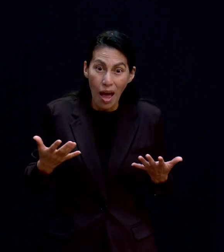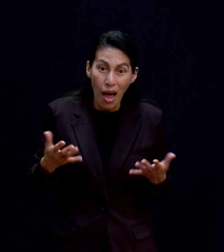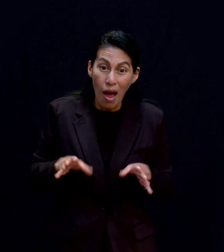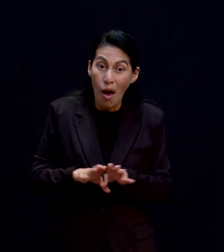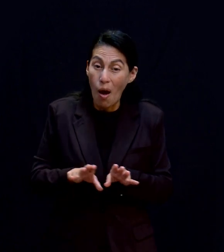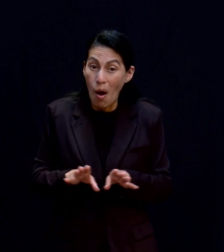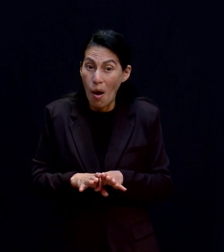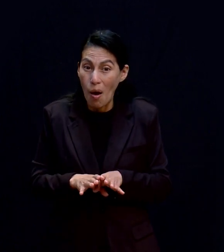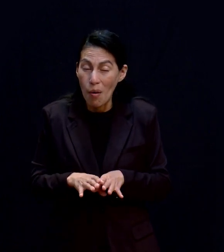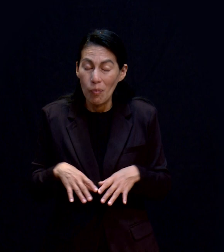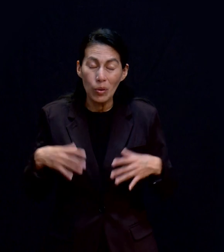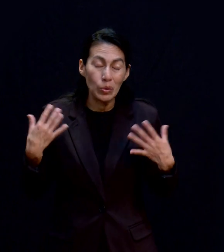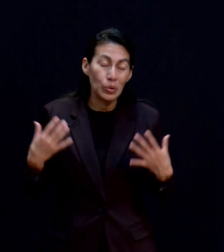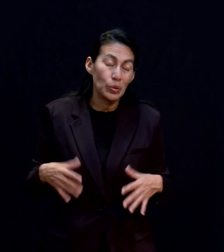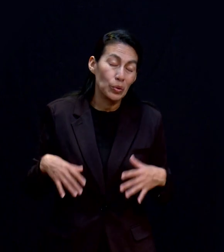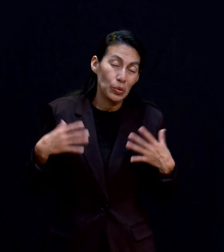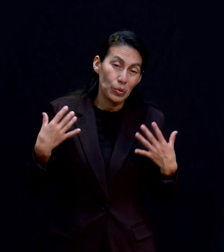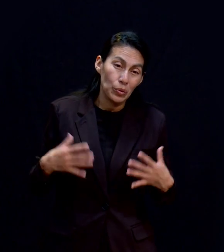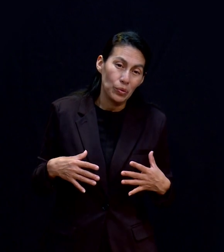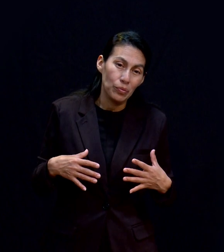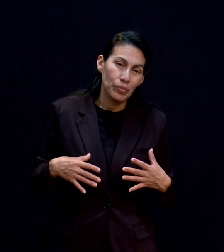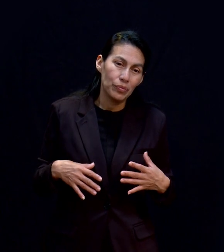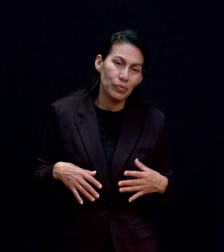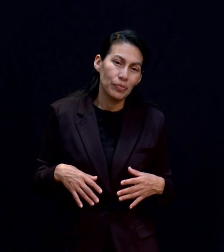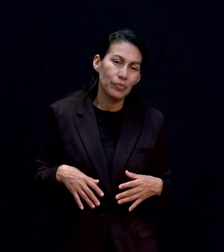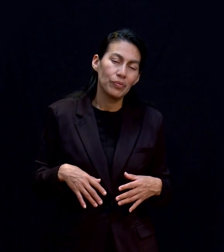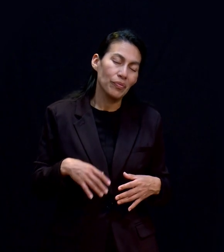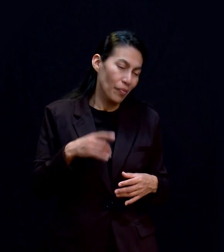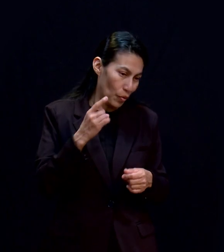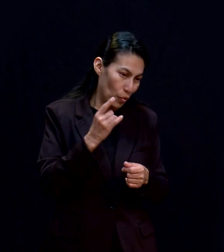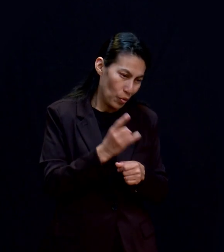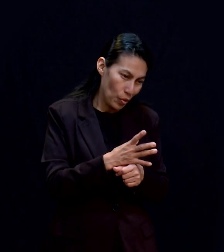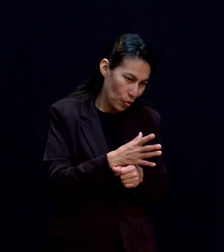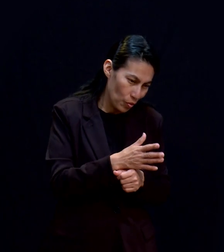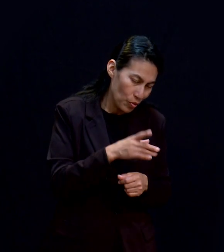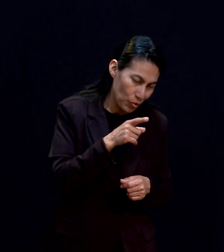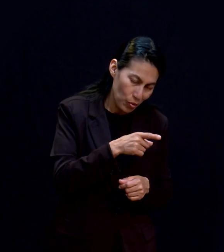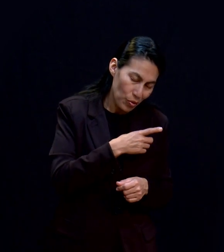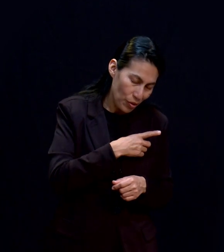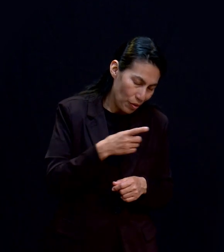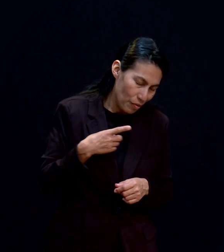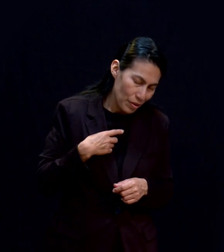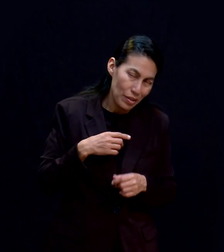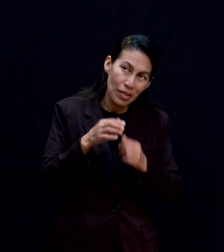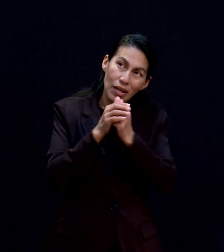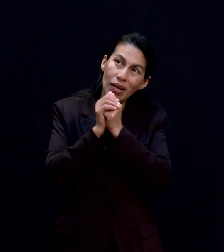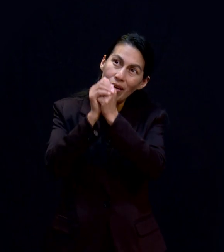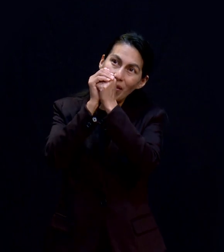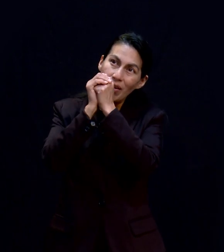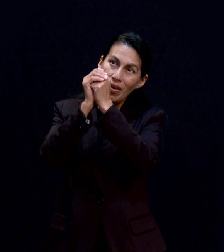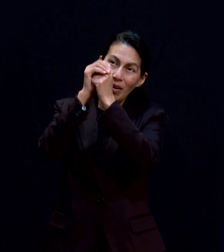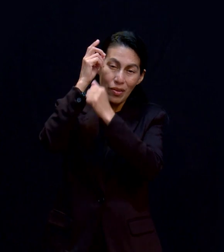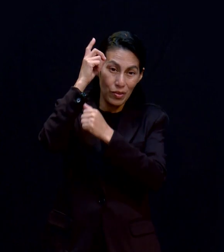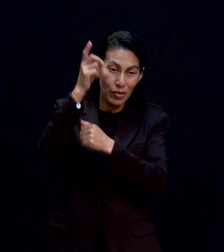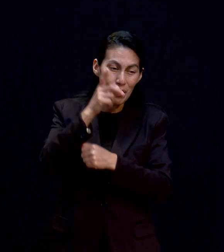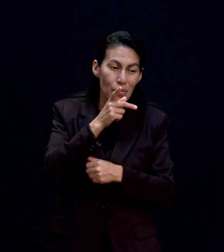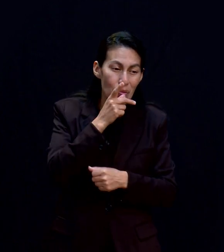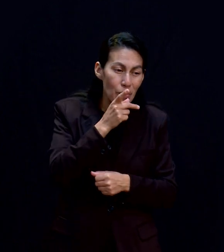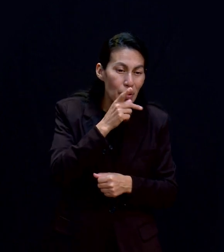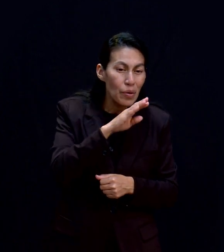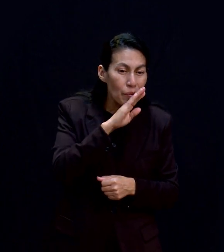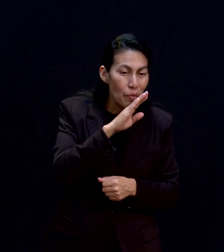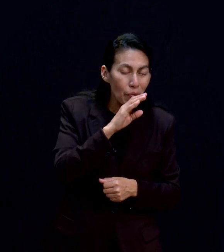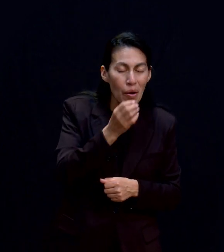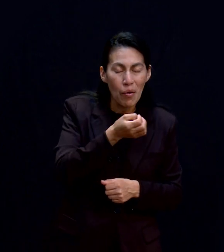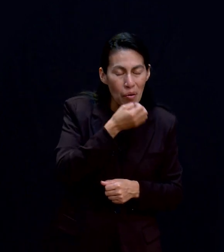va a poner a llorar por eso verdad definitivamente más que alabar el nombre de dios y seguir orando por